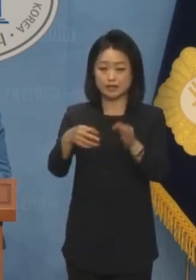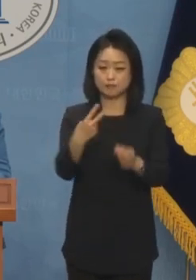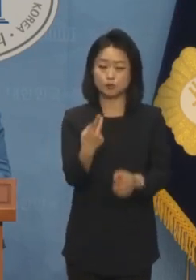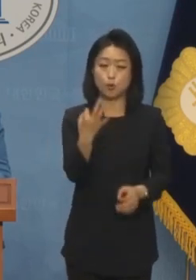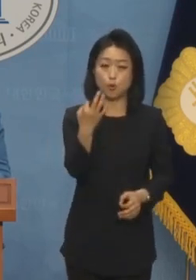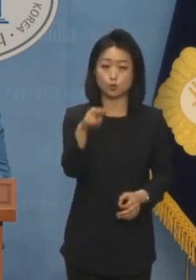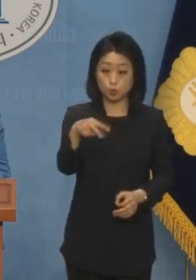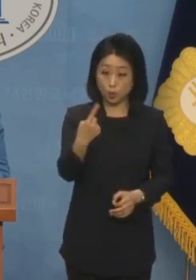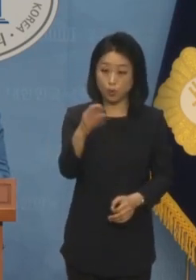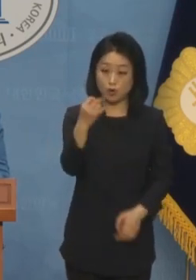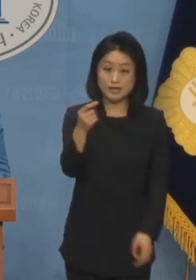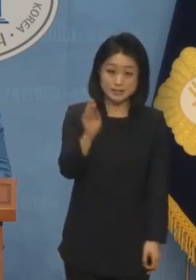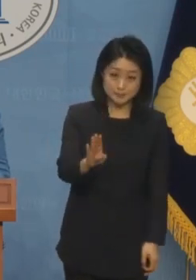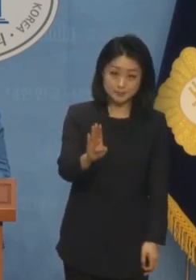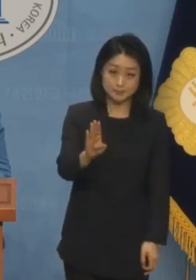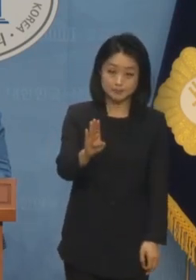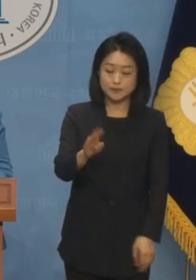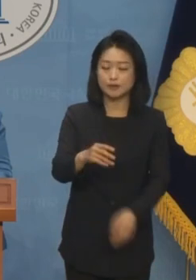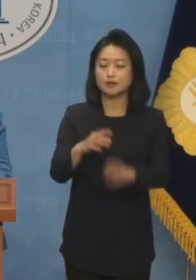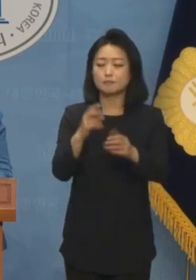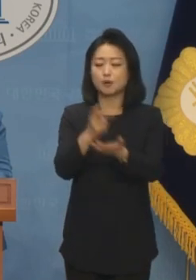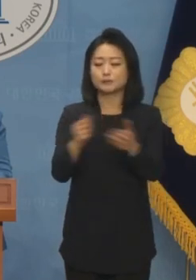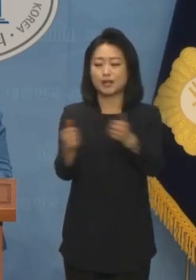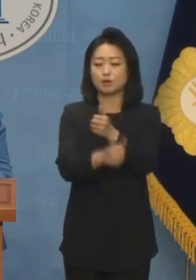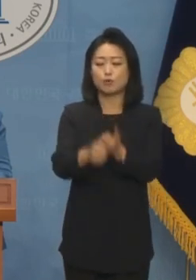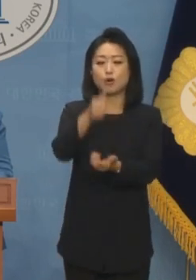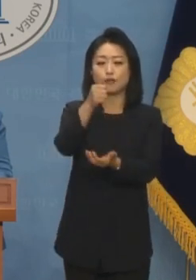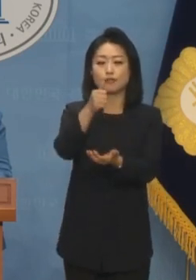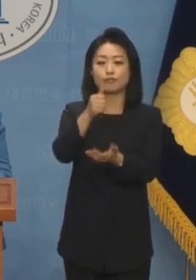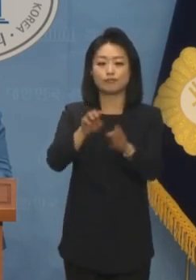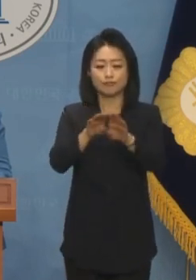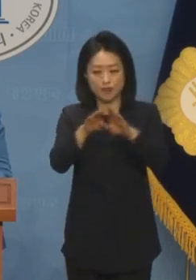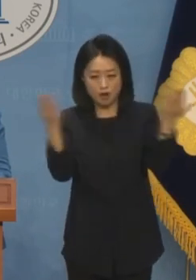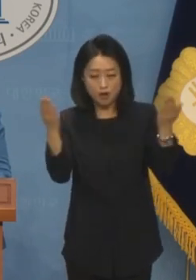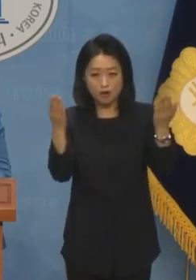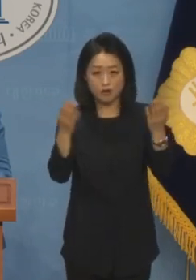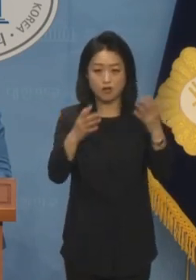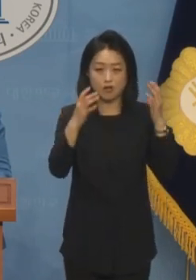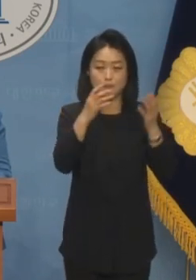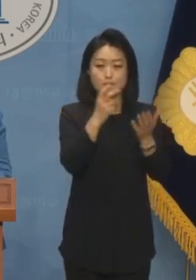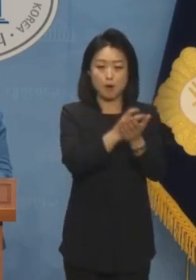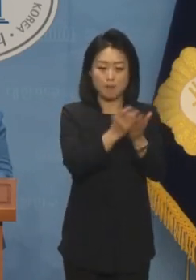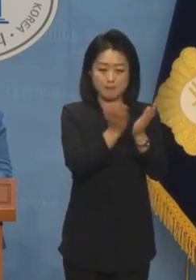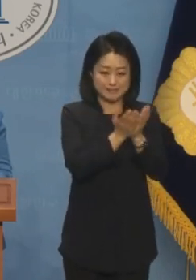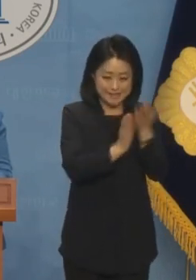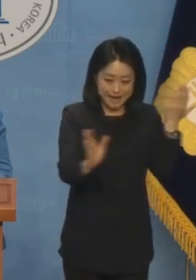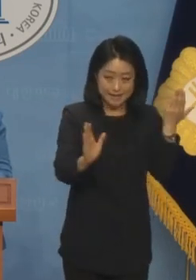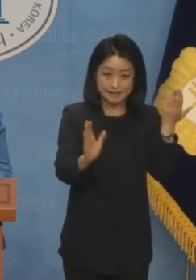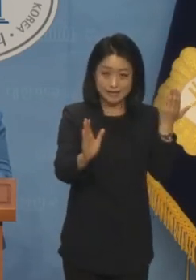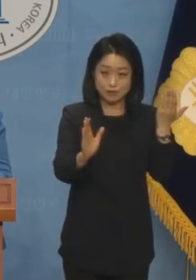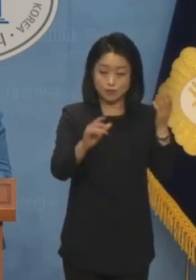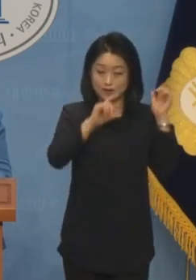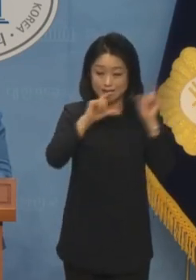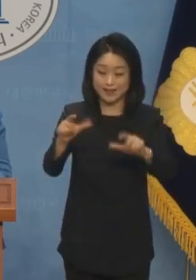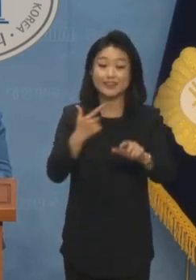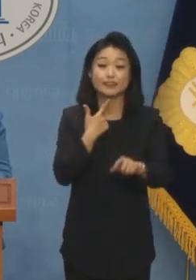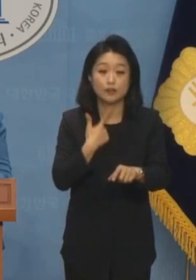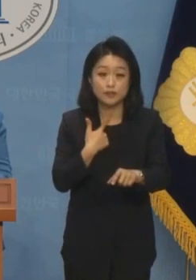의원은 법사위를 열고 국회를 여십시오. 그래서 헌법 불합치난, 그리고 4년